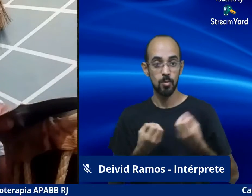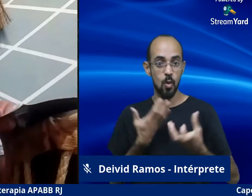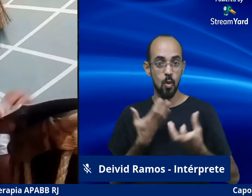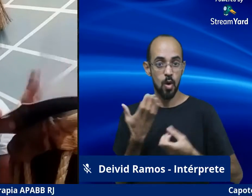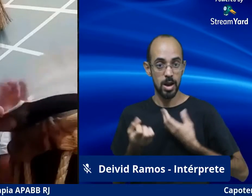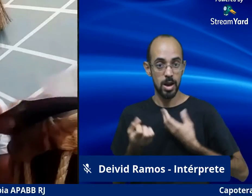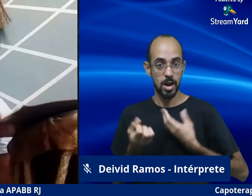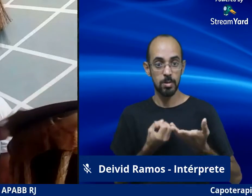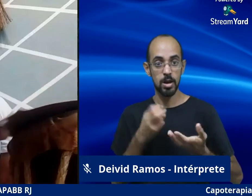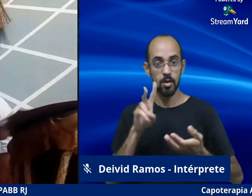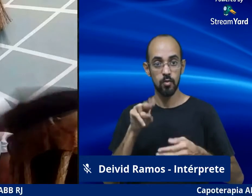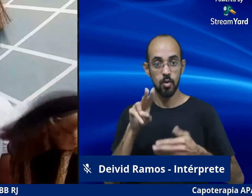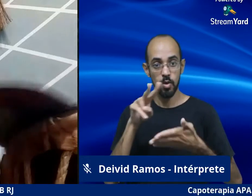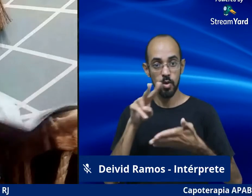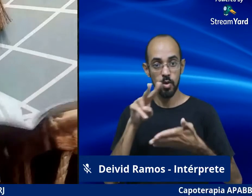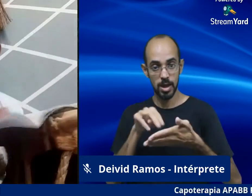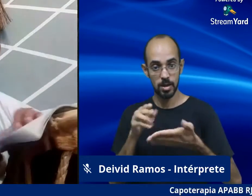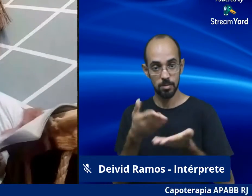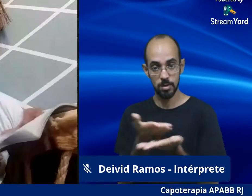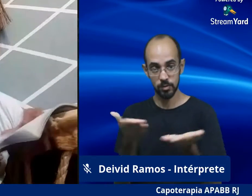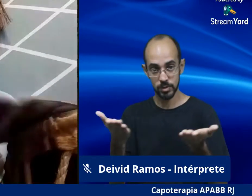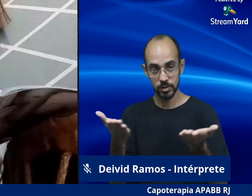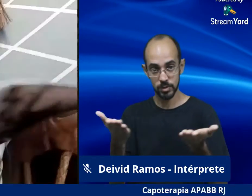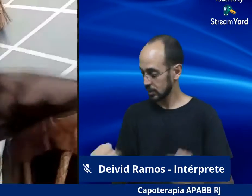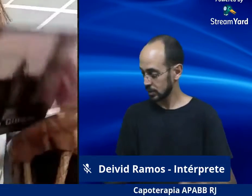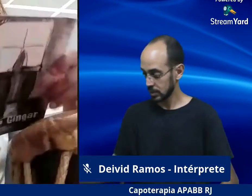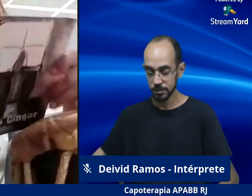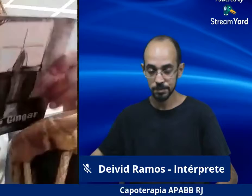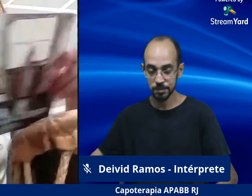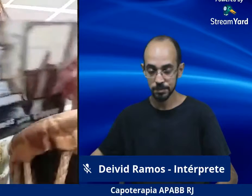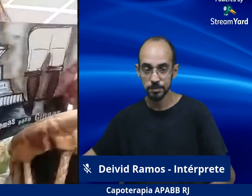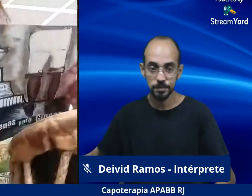vocês. Então prestem muita atenção.